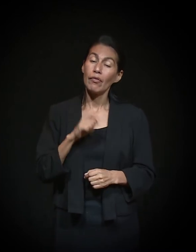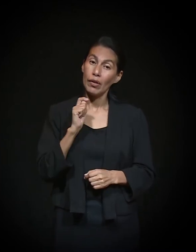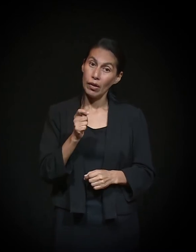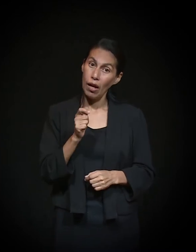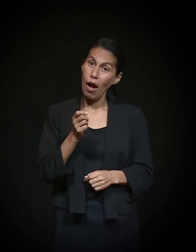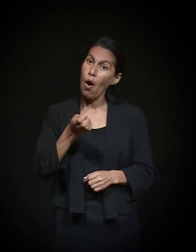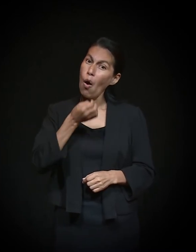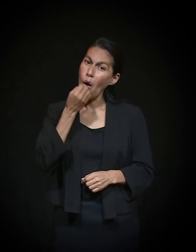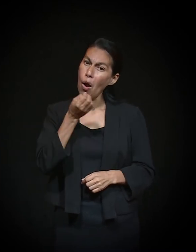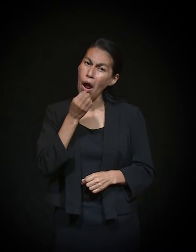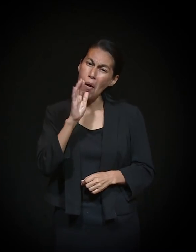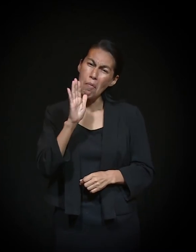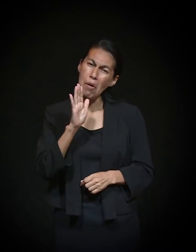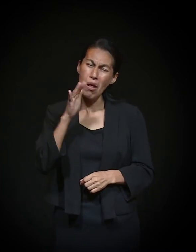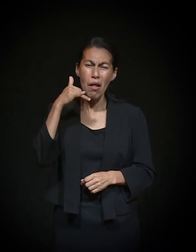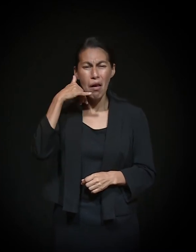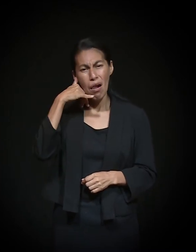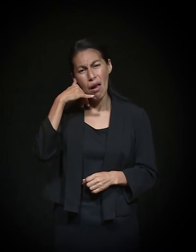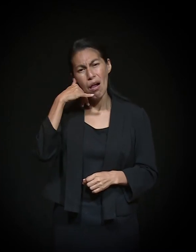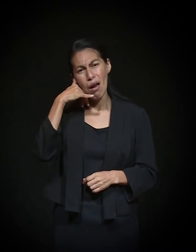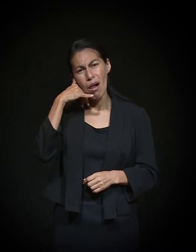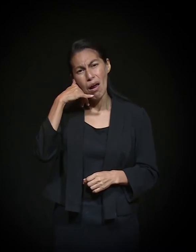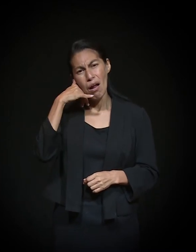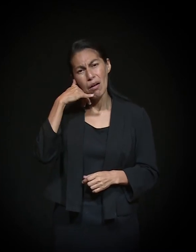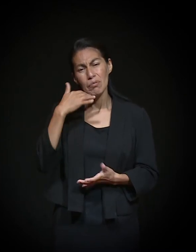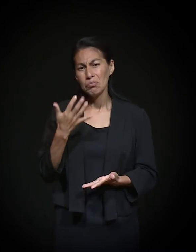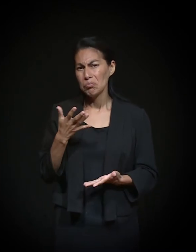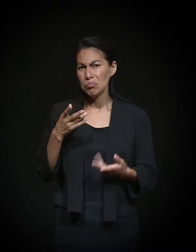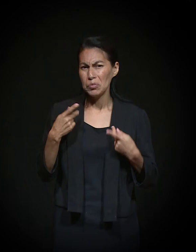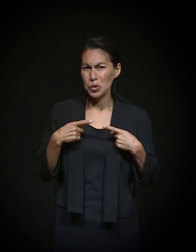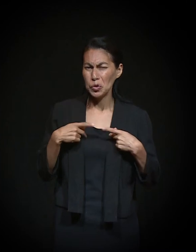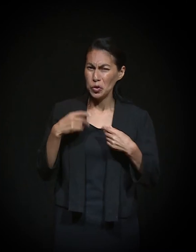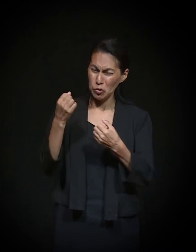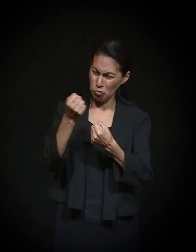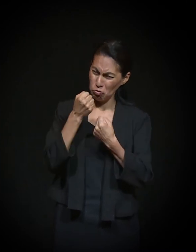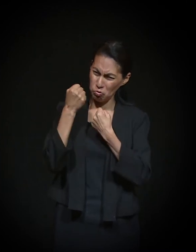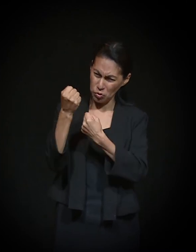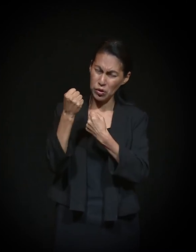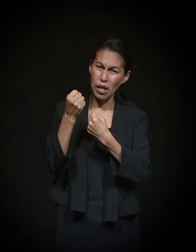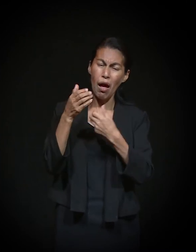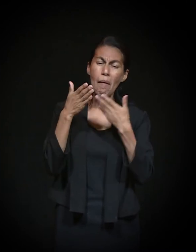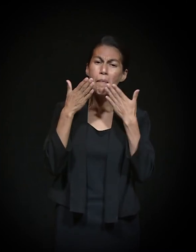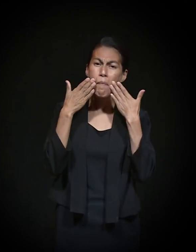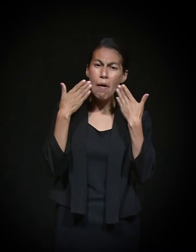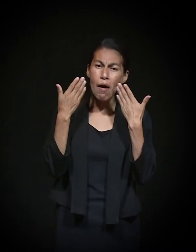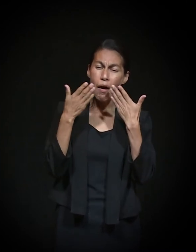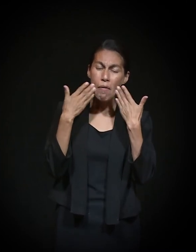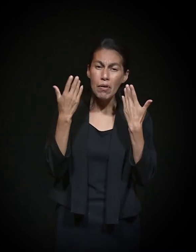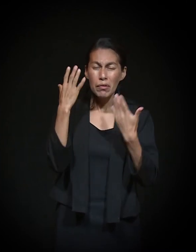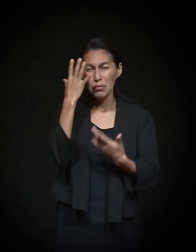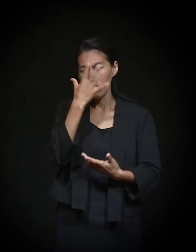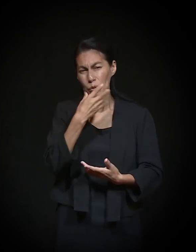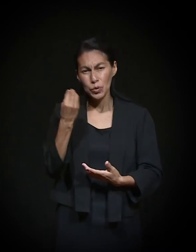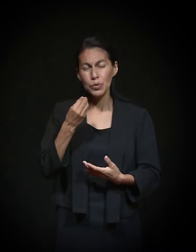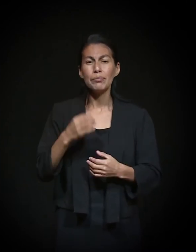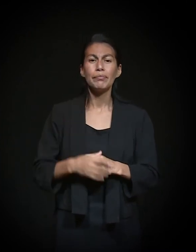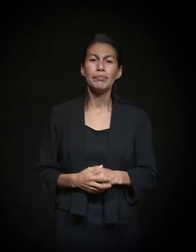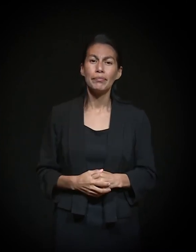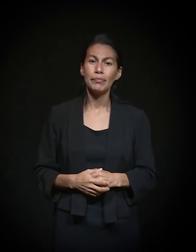conversación, por el celular, ¿verdad? Con un ser poderoso, amable, bonito.